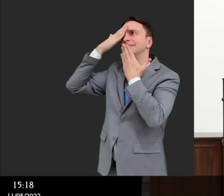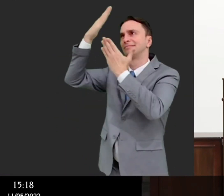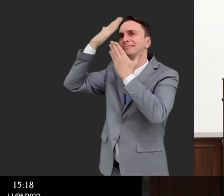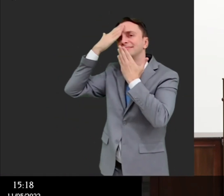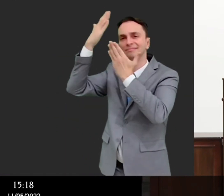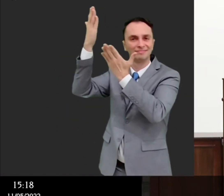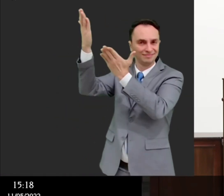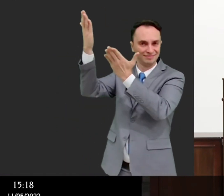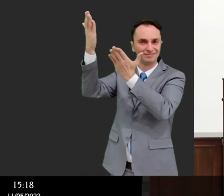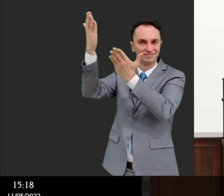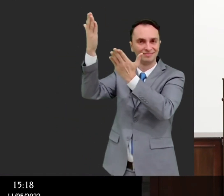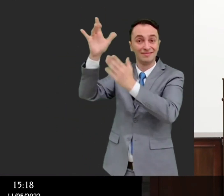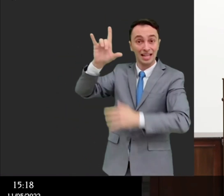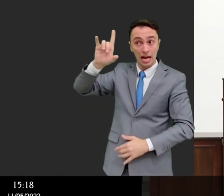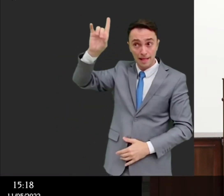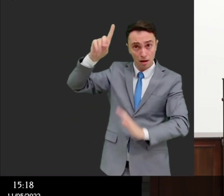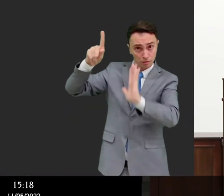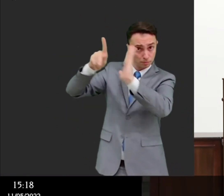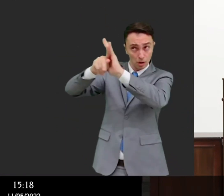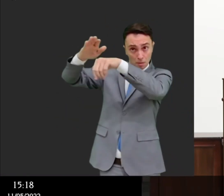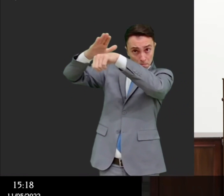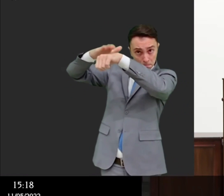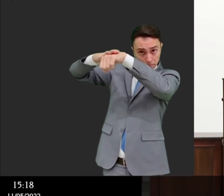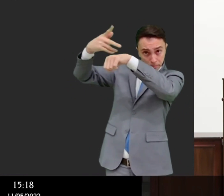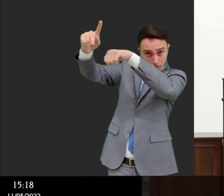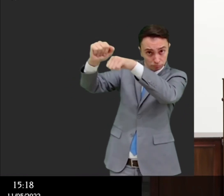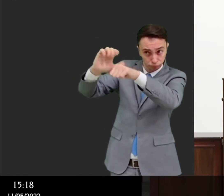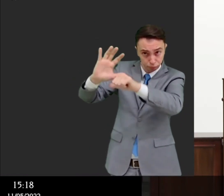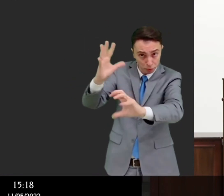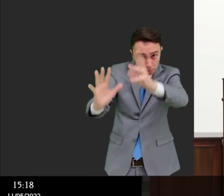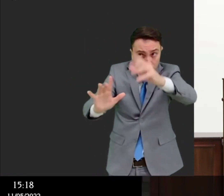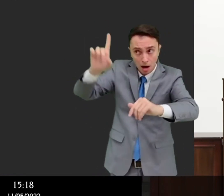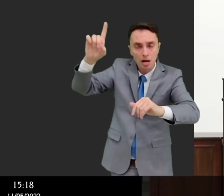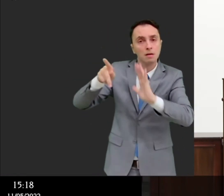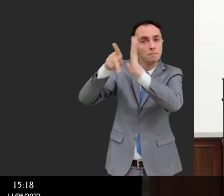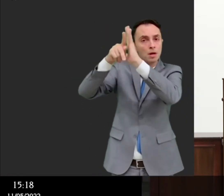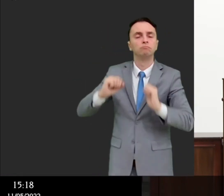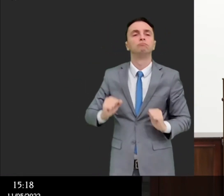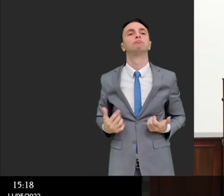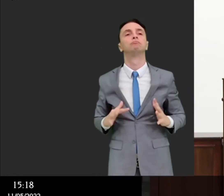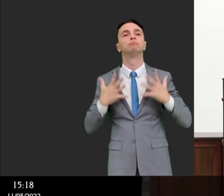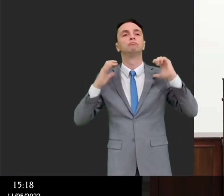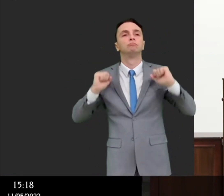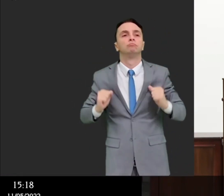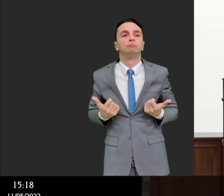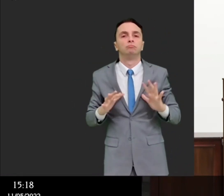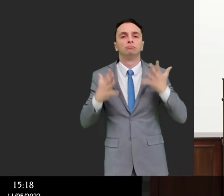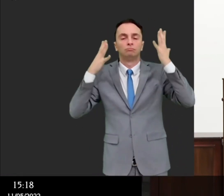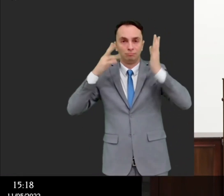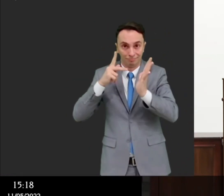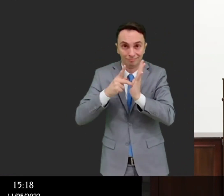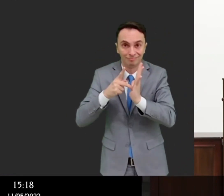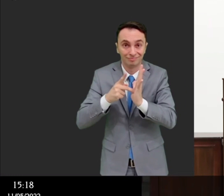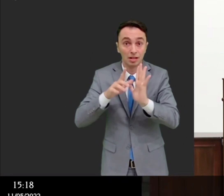faz e Ele se glorifica a si mesmo. Quando diz lá naquela passagem, lá